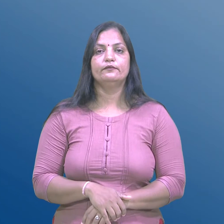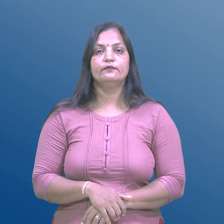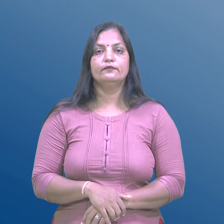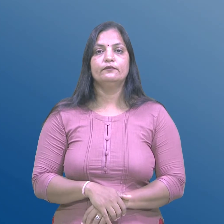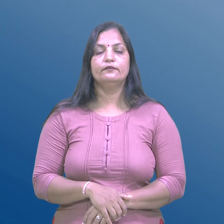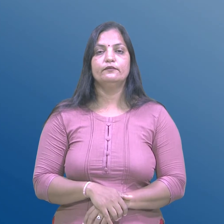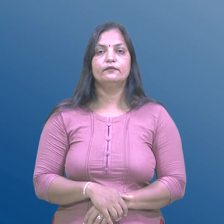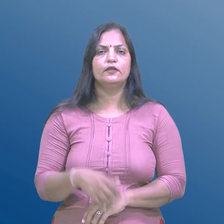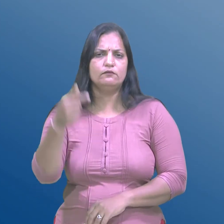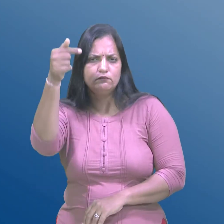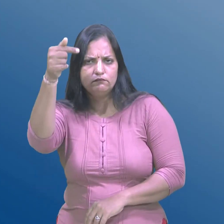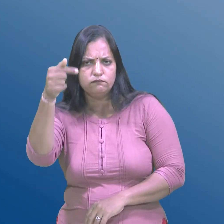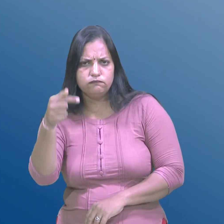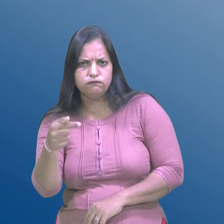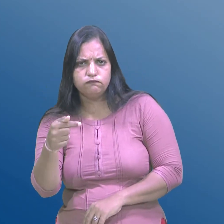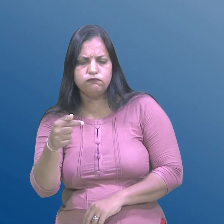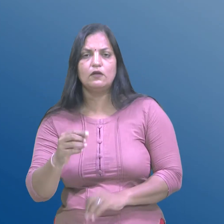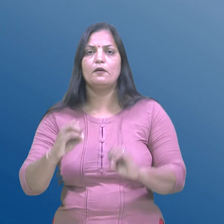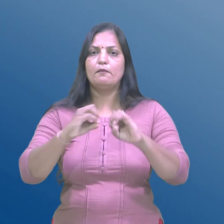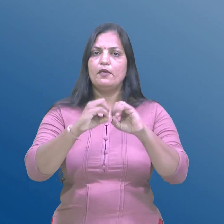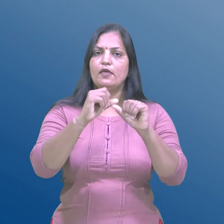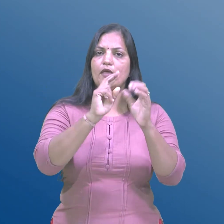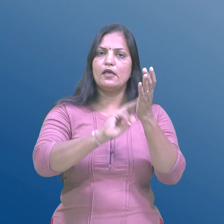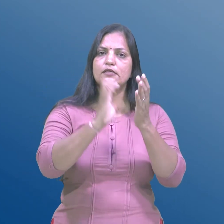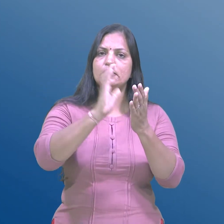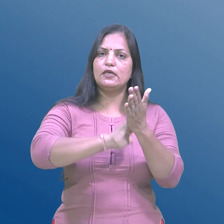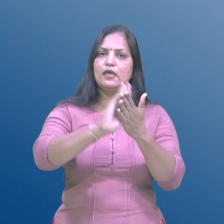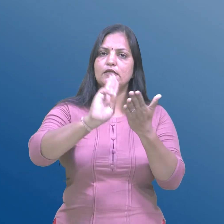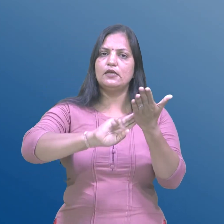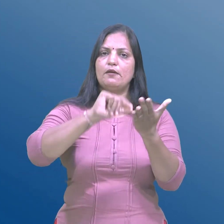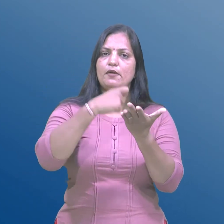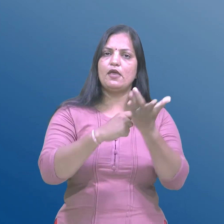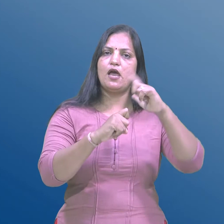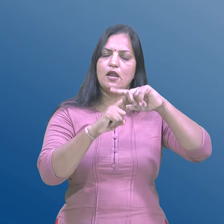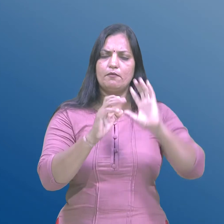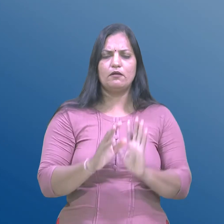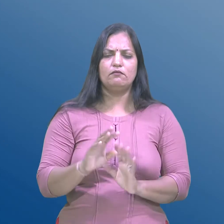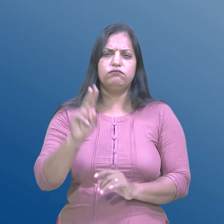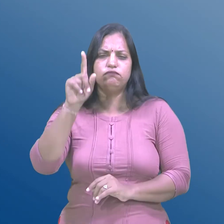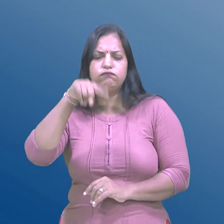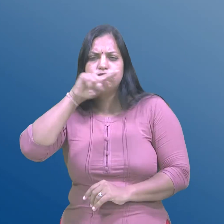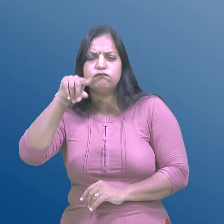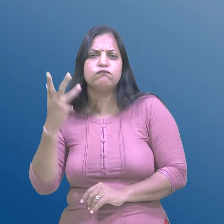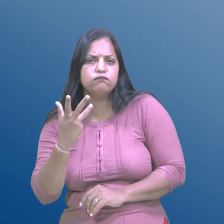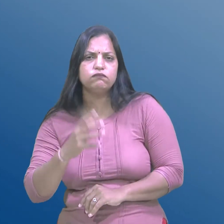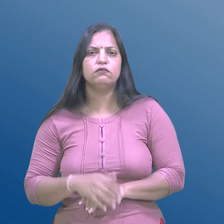માનદંડક વિકલાંગતા કે બેન્ચમાર્ક વિકલાંગતા ધરાવતી વ્યક્તિ જે